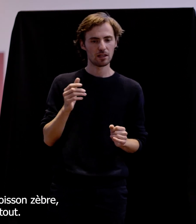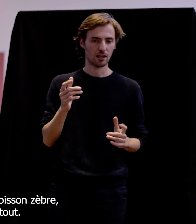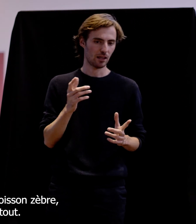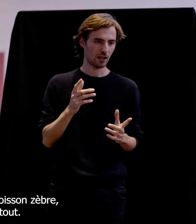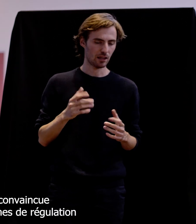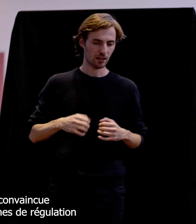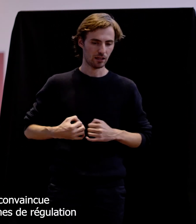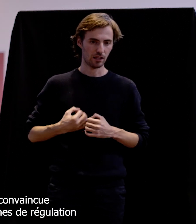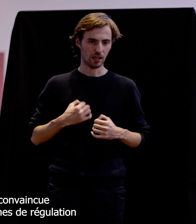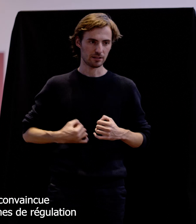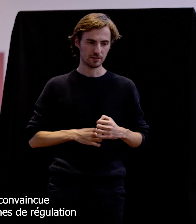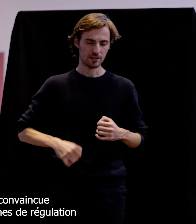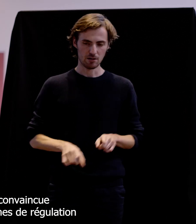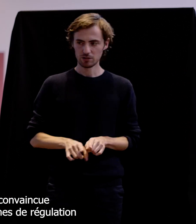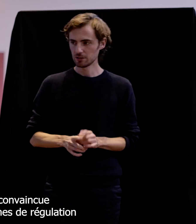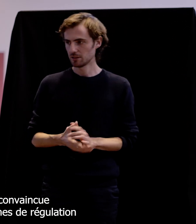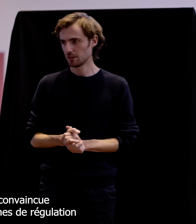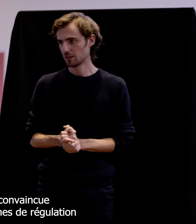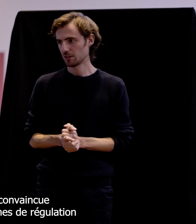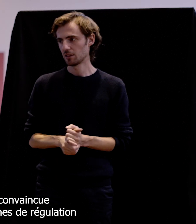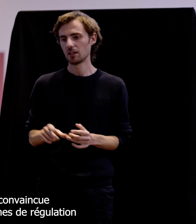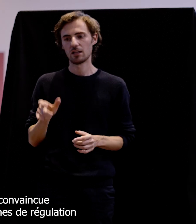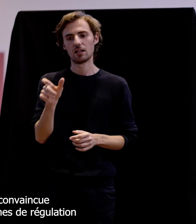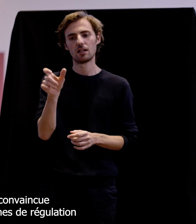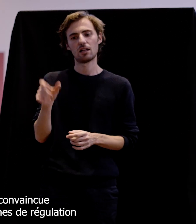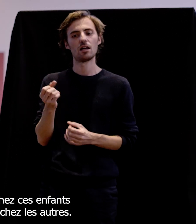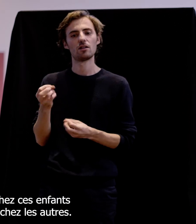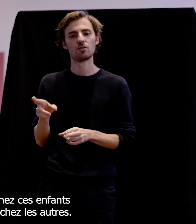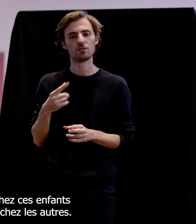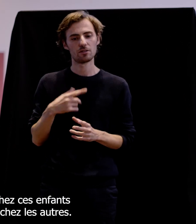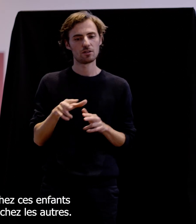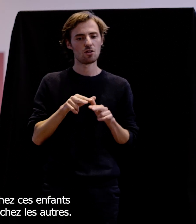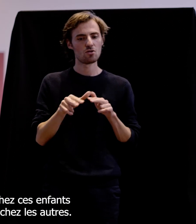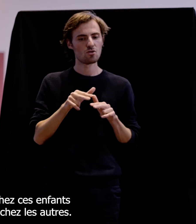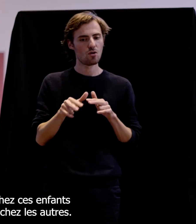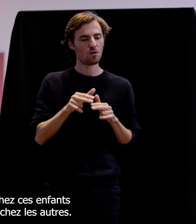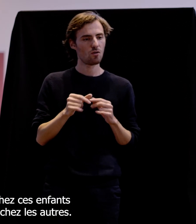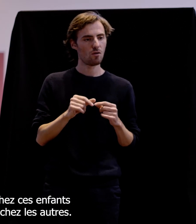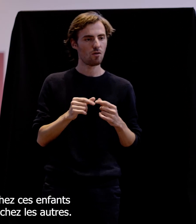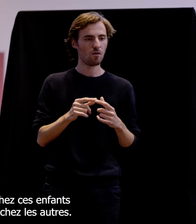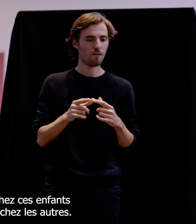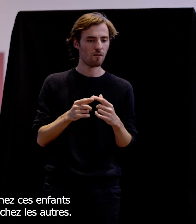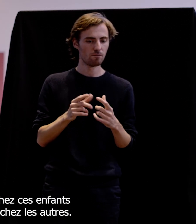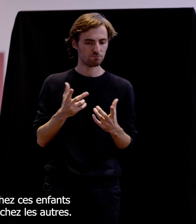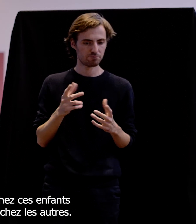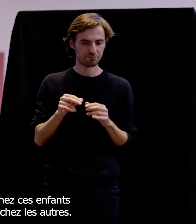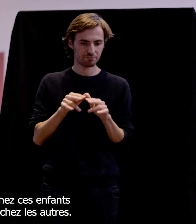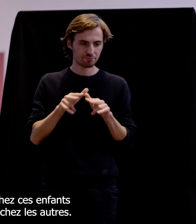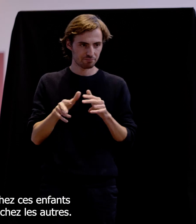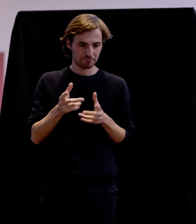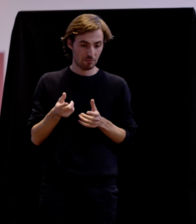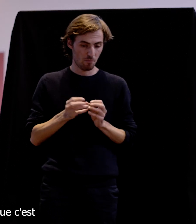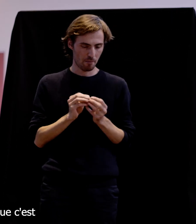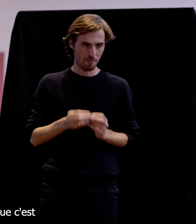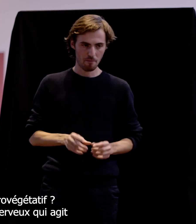tout. Elle est assez convaincue qu'il y a des problèmes de régulation neurovégétative chez ces enfants, plus fréquents que chez les